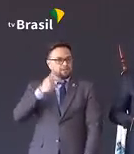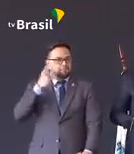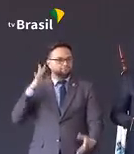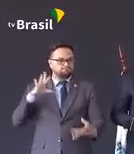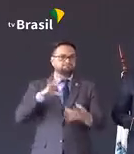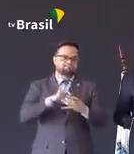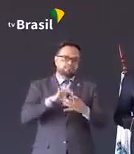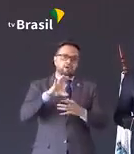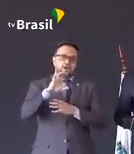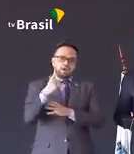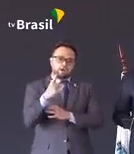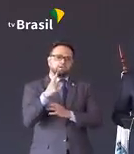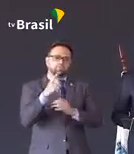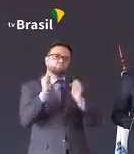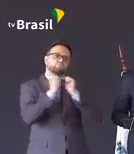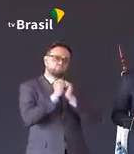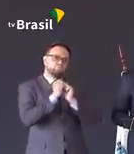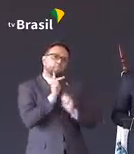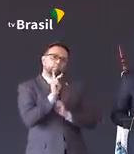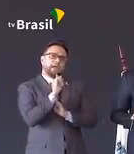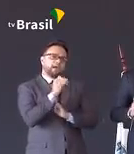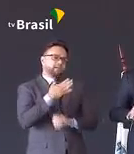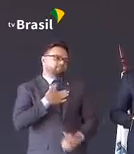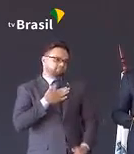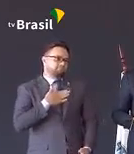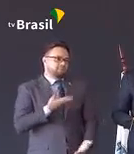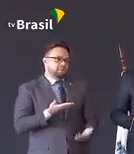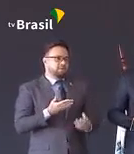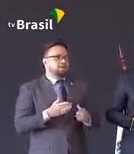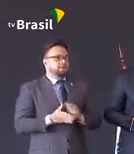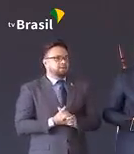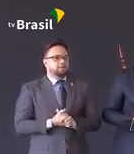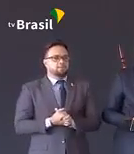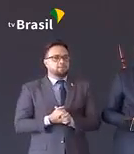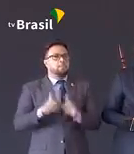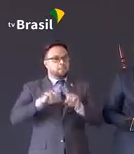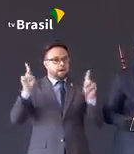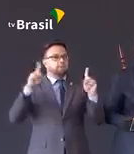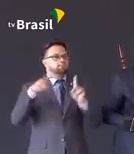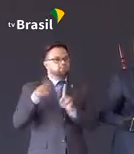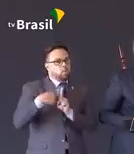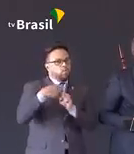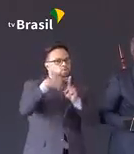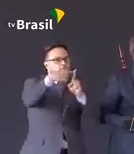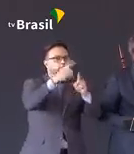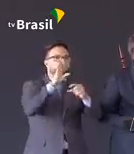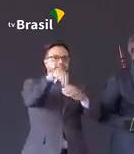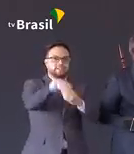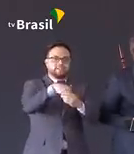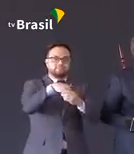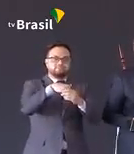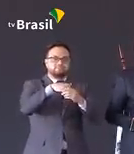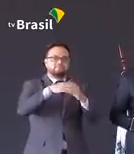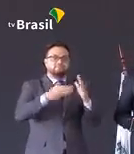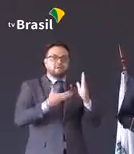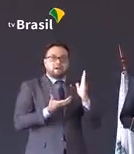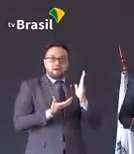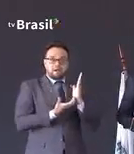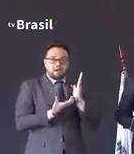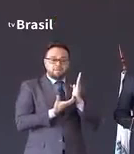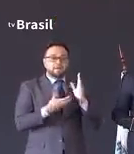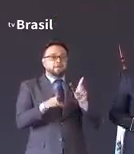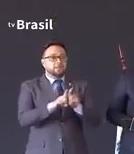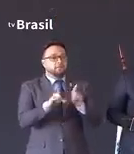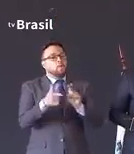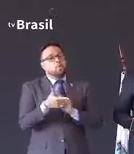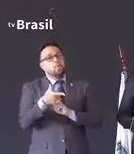ao trabalho do pai, mas, pelo que eu vejo, tem um saldo bastante positivo no seu trabalho na Câmara. O outro efeito do trabalho de